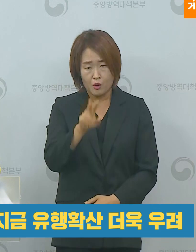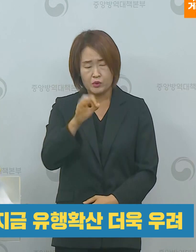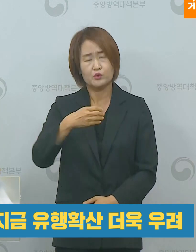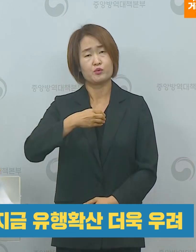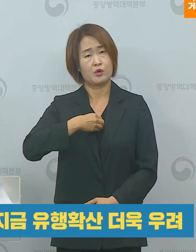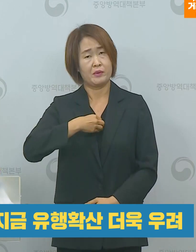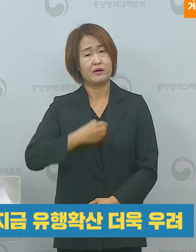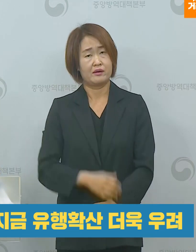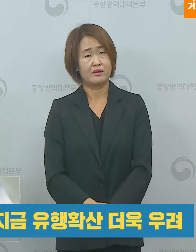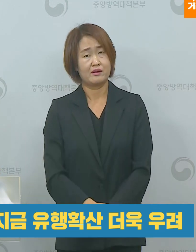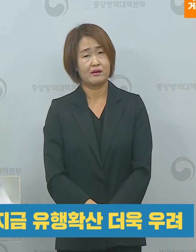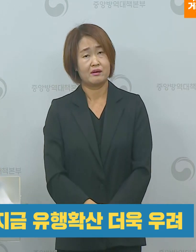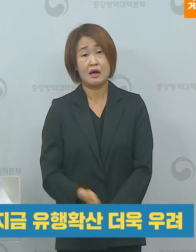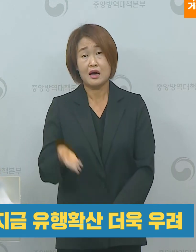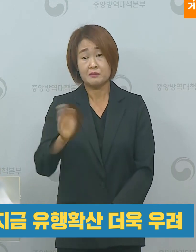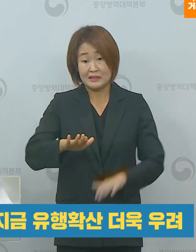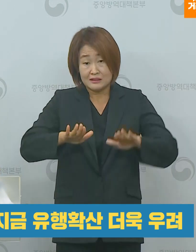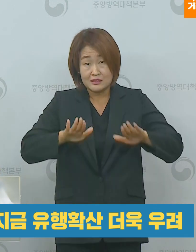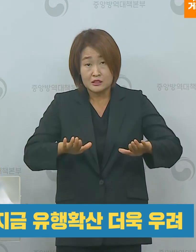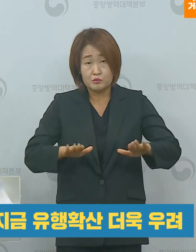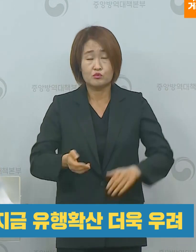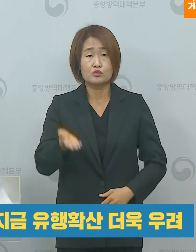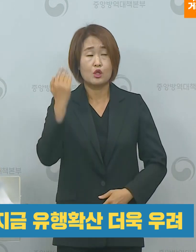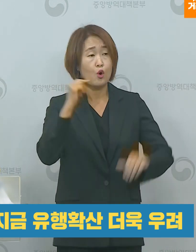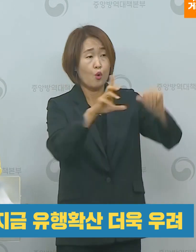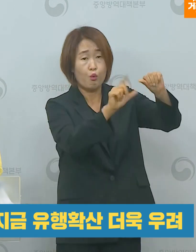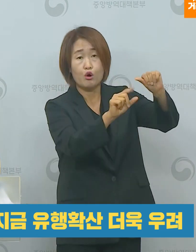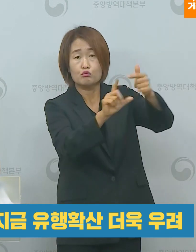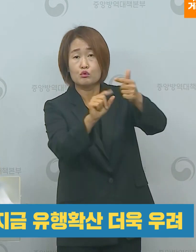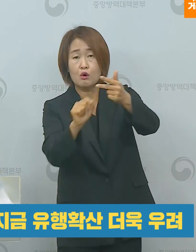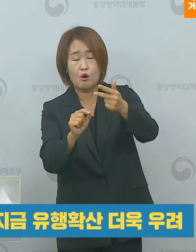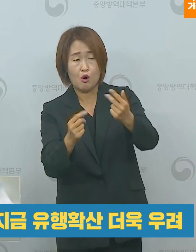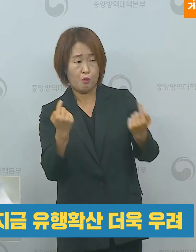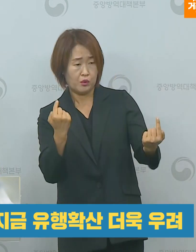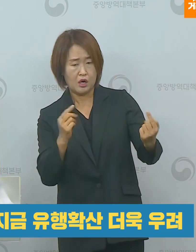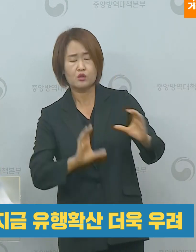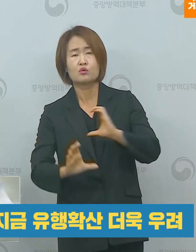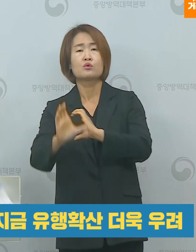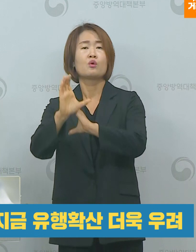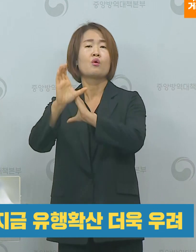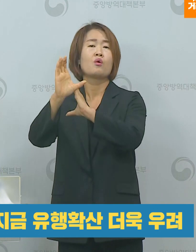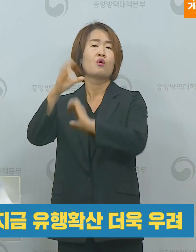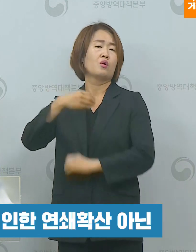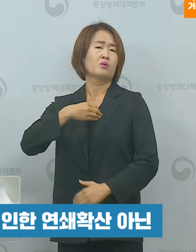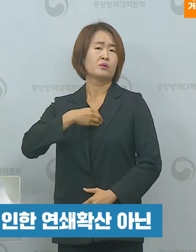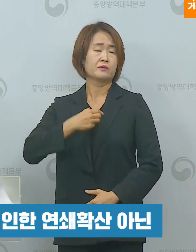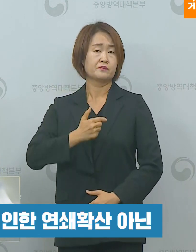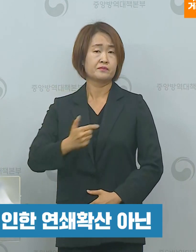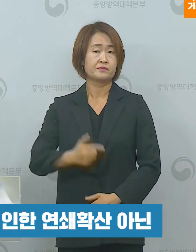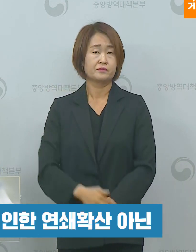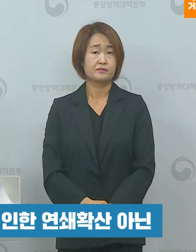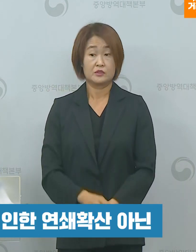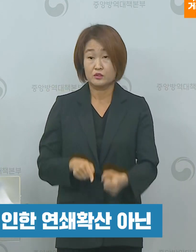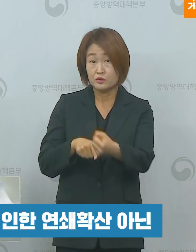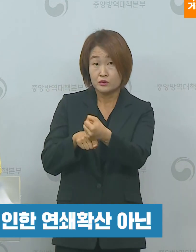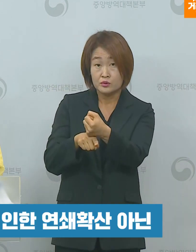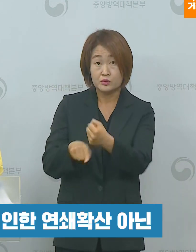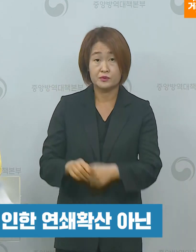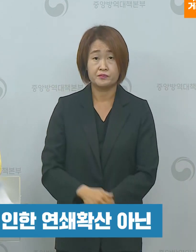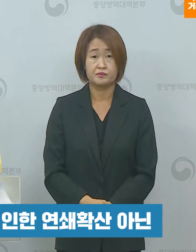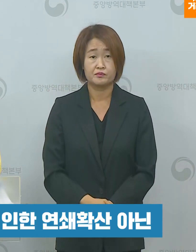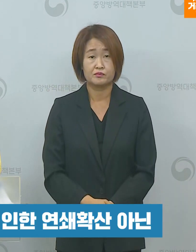그렇지만 지금은 그 당시보다도 유행 확산이 더욱 우려되고 있습니다. 왜냐하면